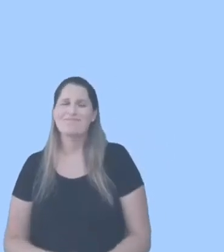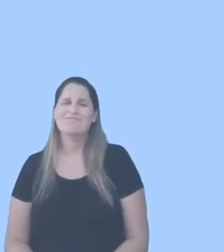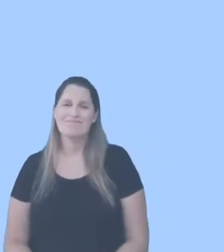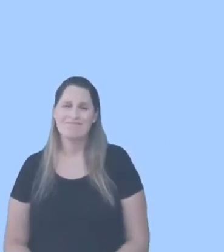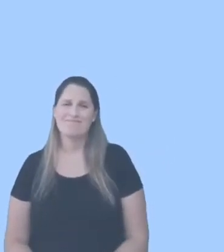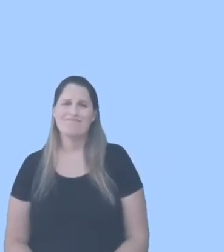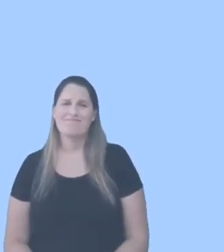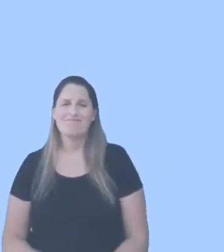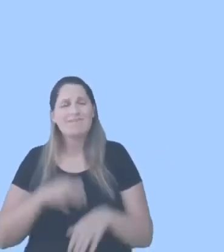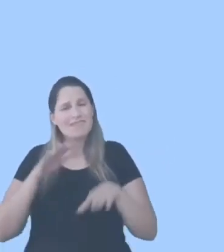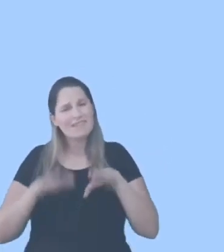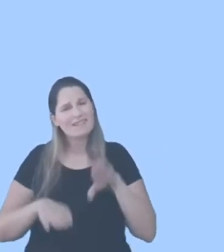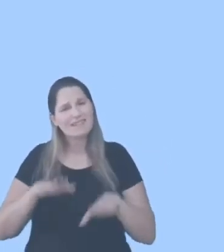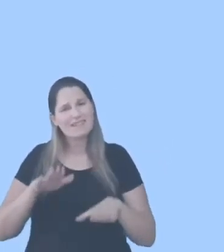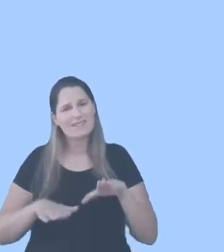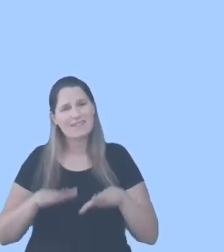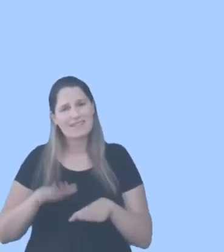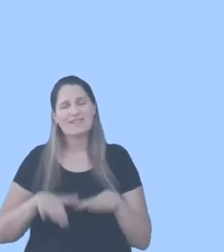raciocinava.